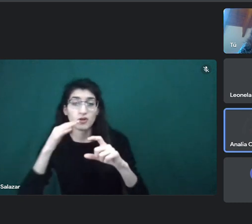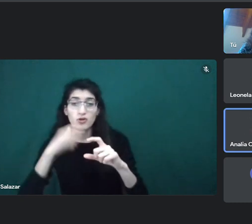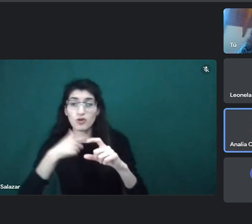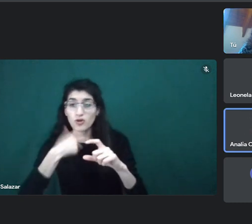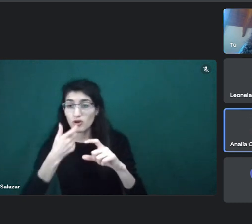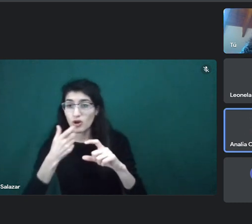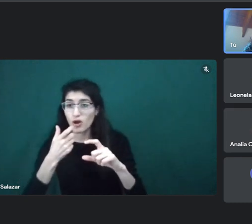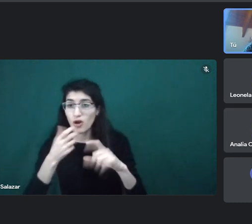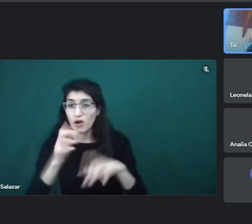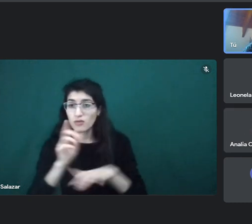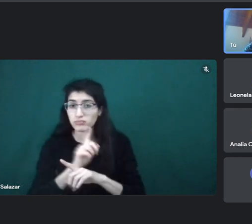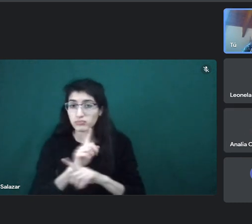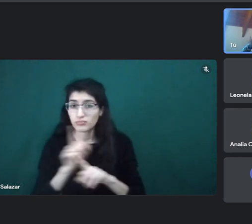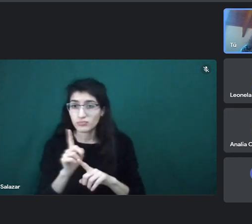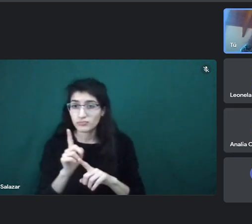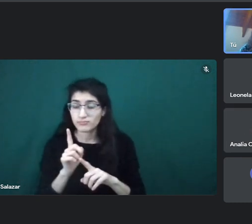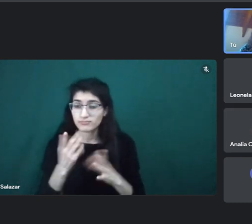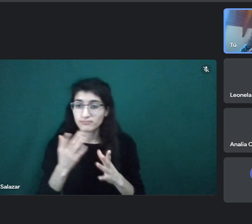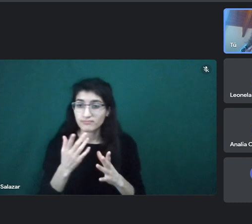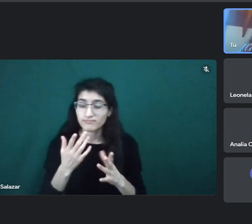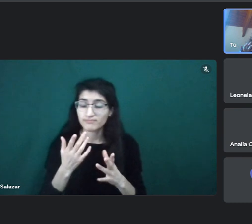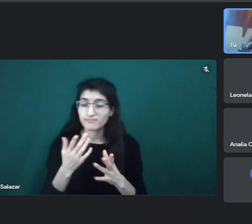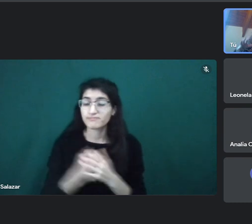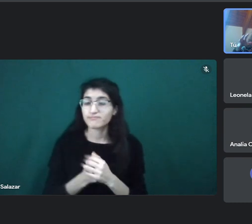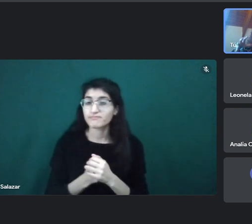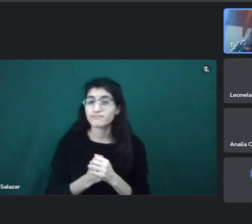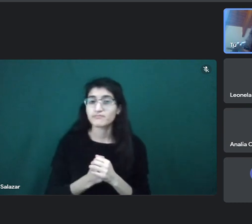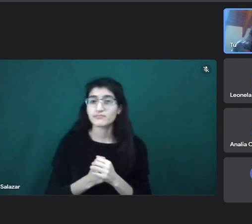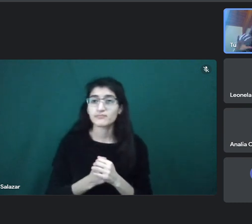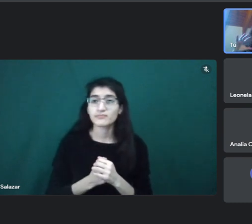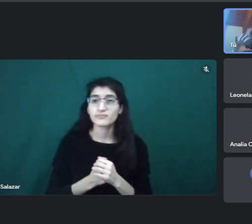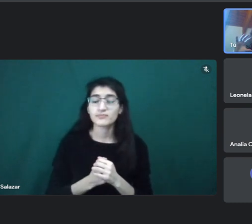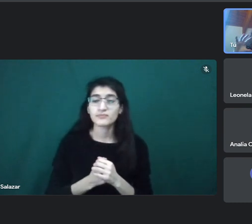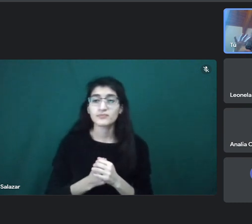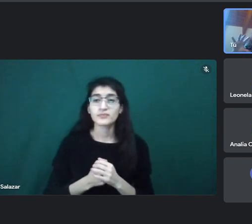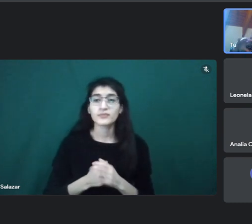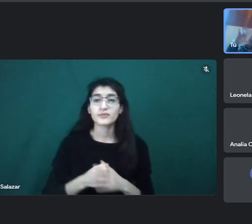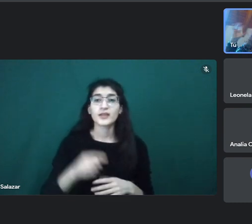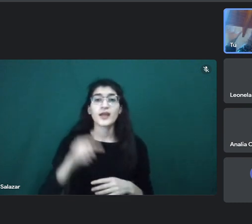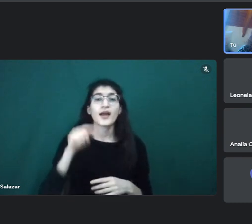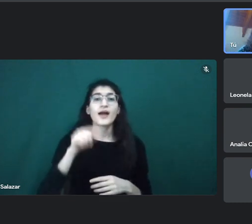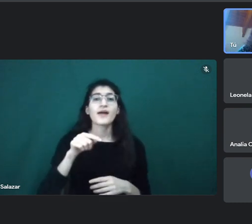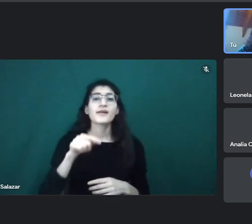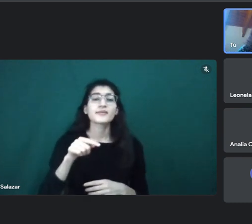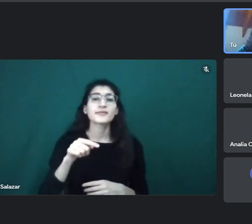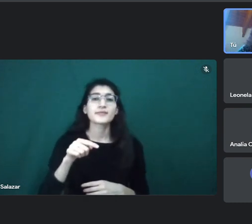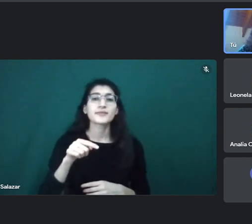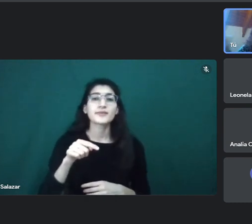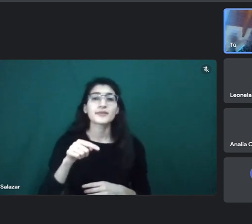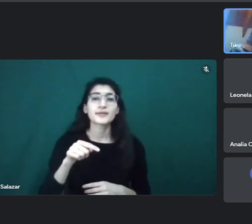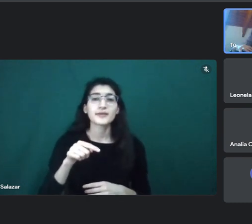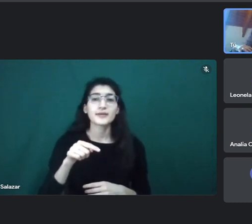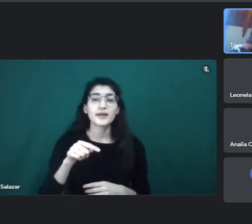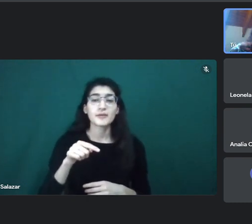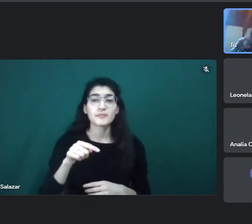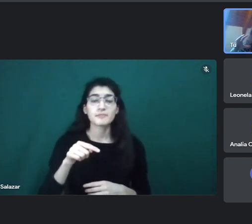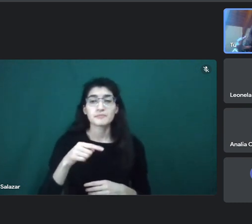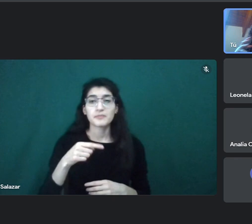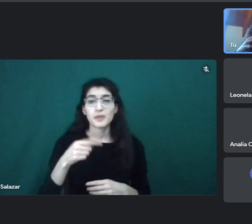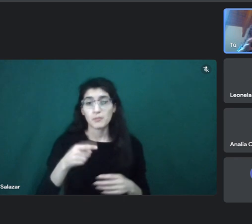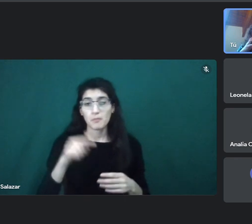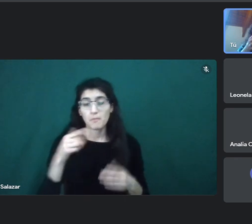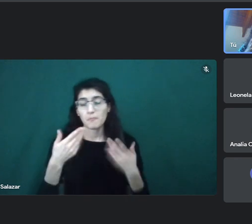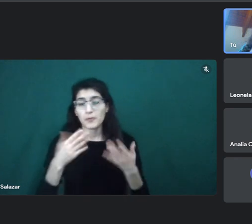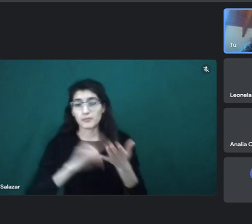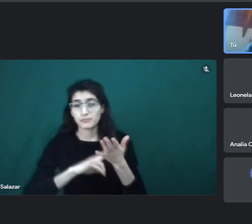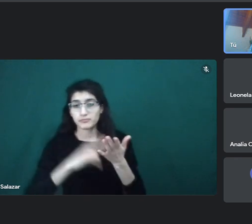Claro, acá me están dando una pista que se están centrando en la traducción. O sea, la podemos pasar por el traductor, después la compartimos, pero